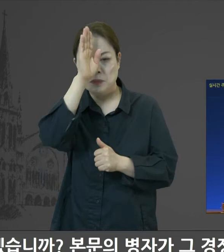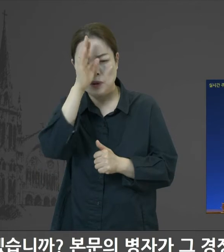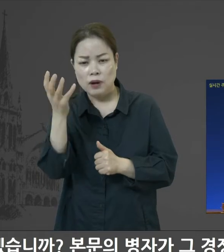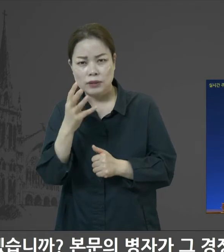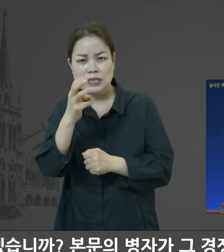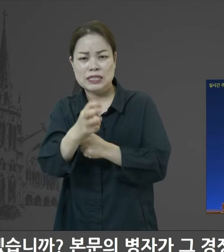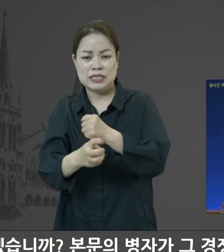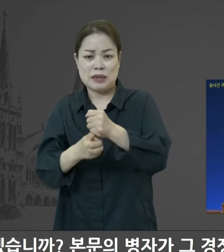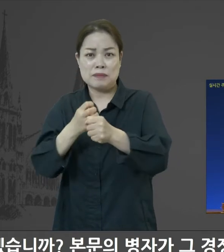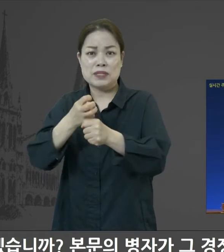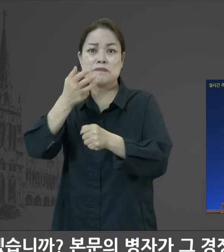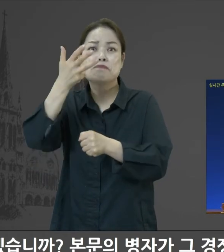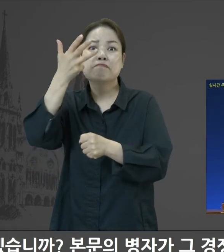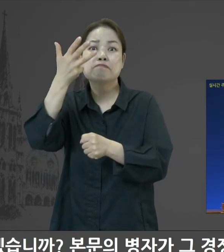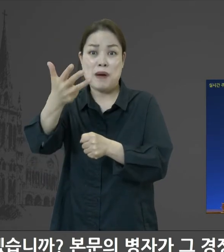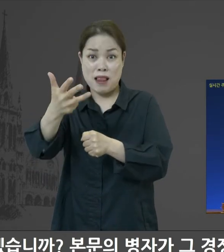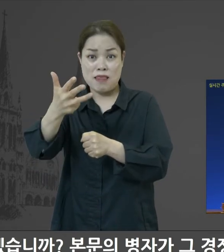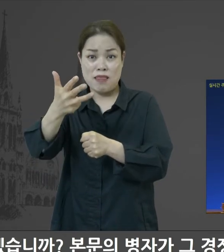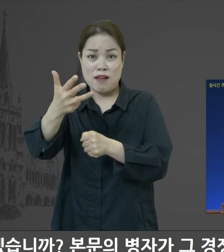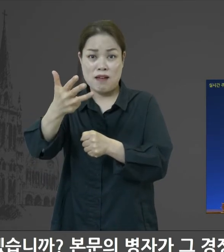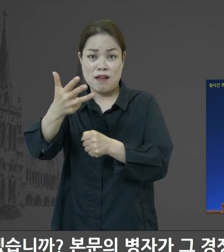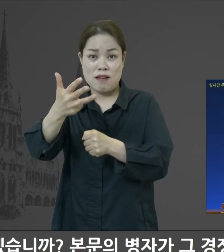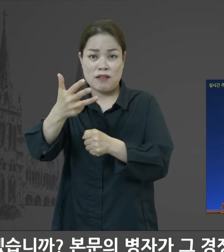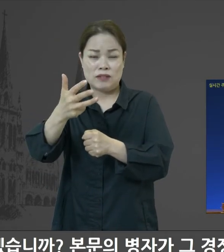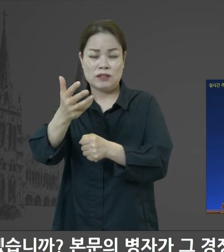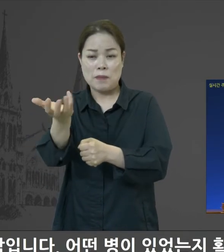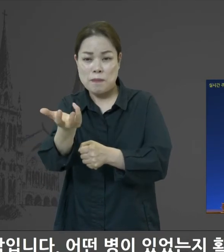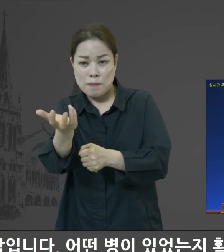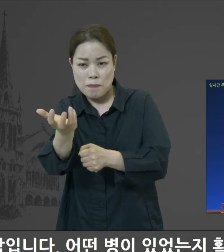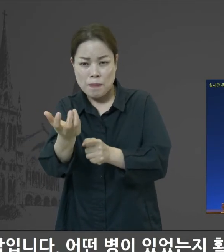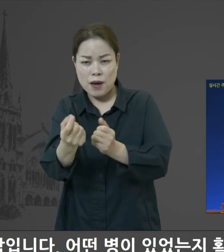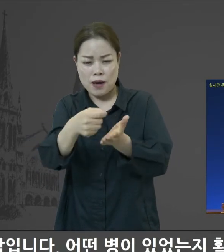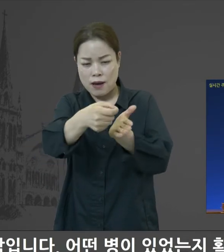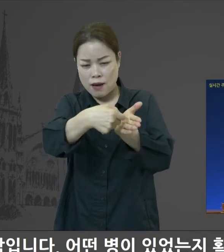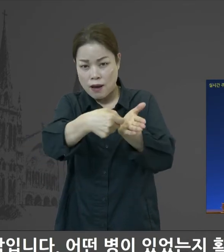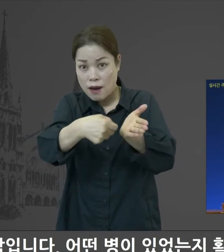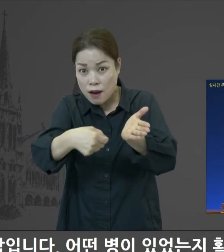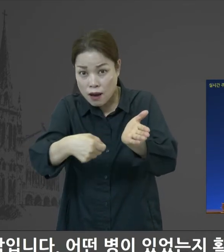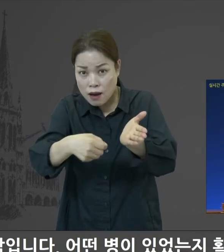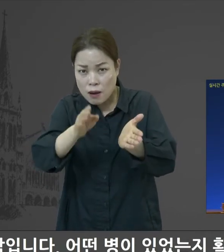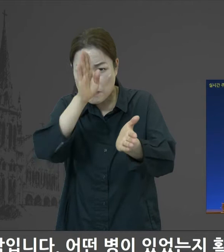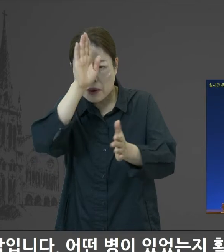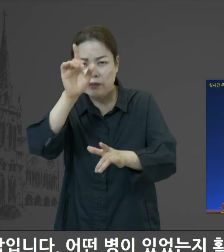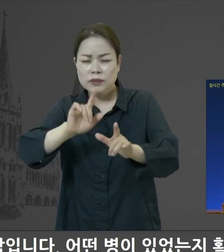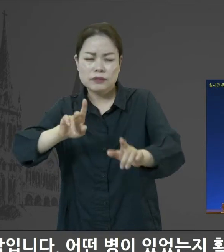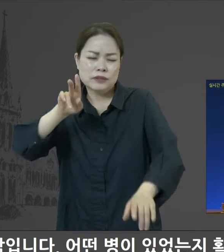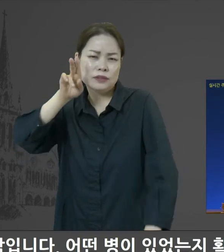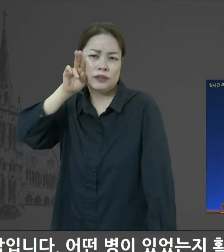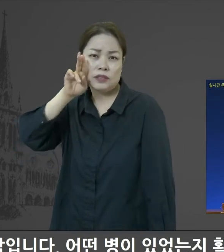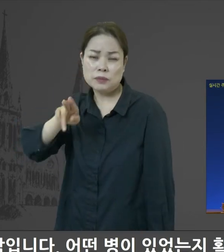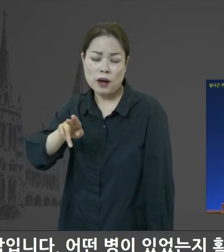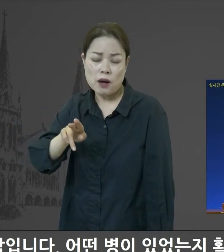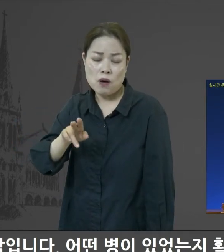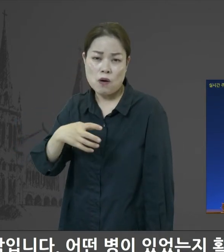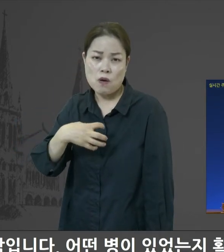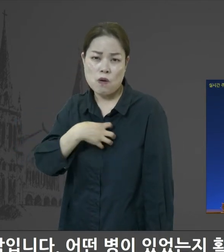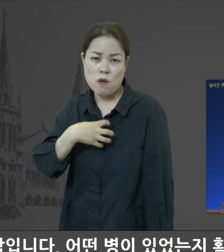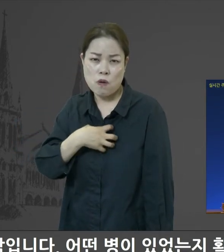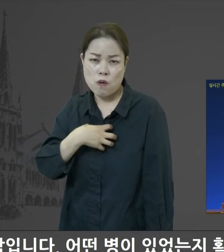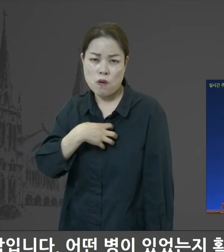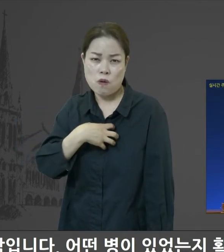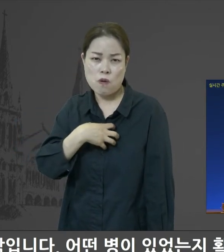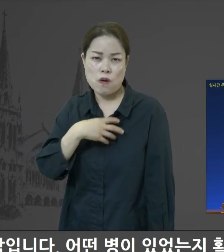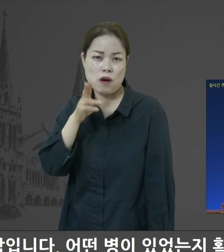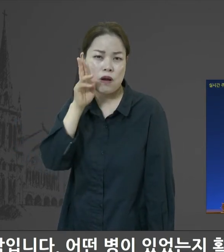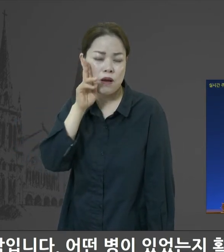지 38년이나 되었다고 성경은 기록하고 있습니다. 그의 병의 상태가 매우 심각하고 위중함을 알려주는